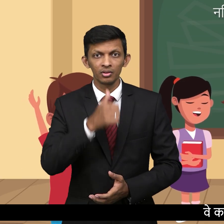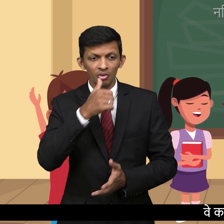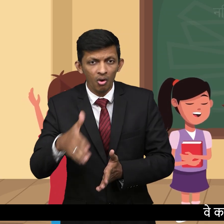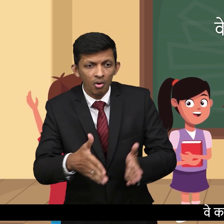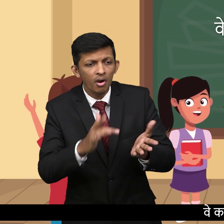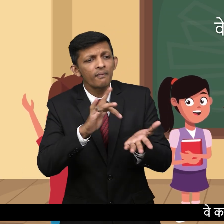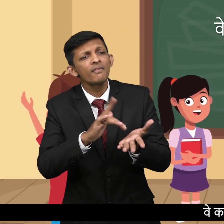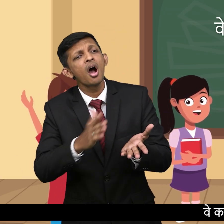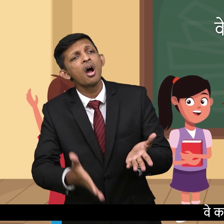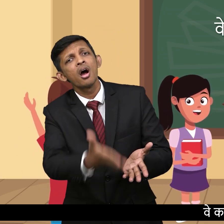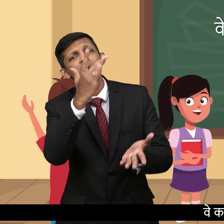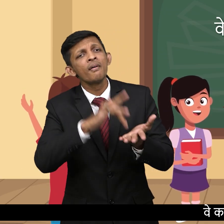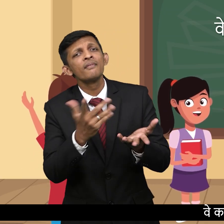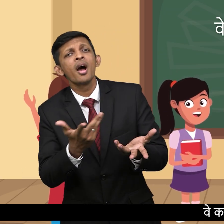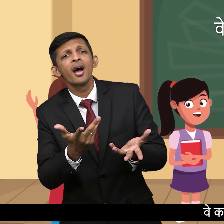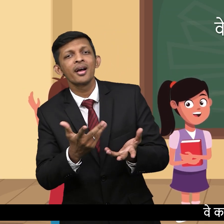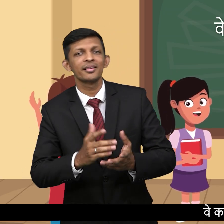वे कहाँ जाती है